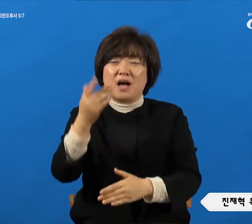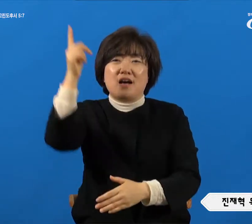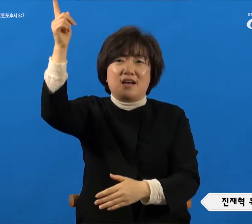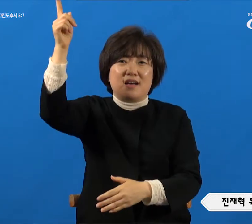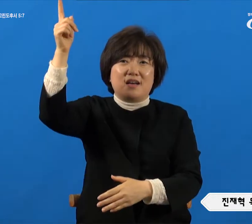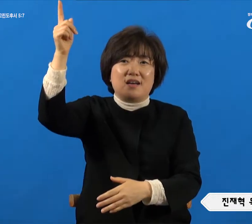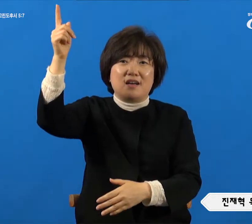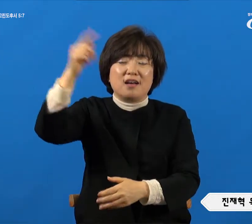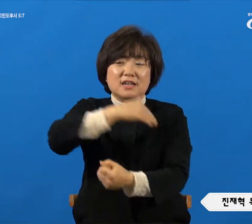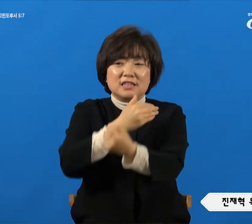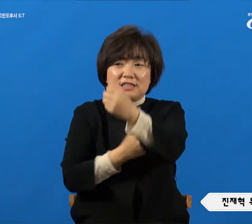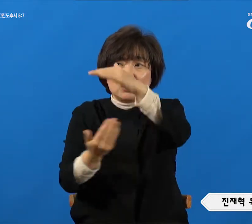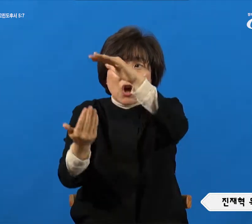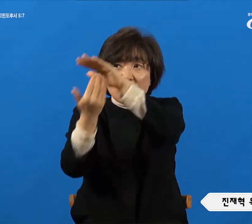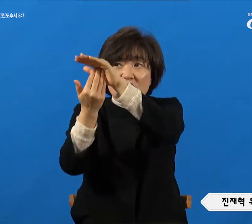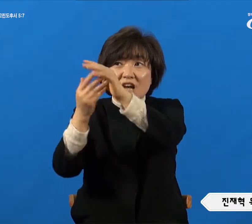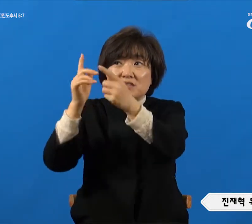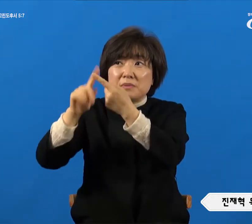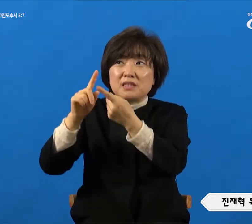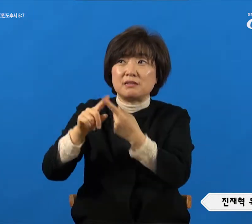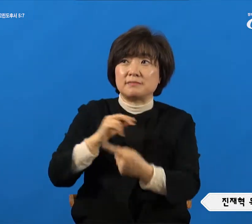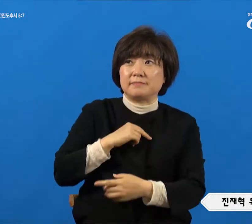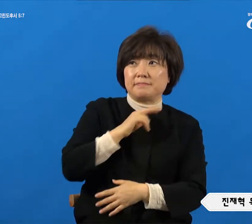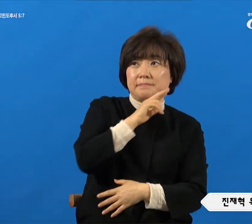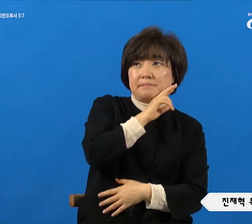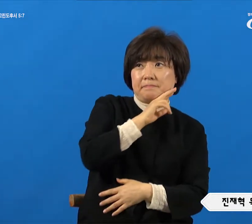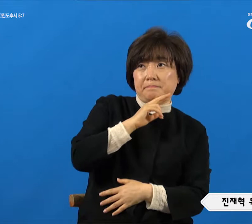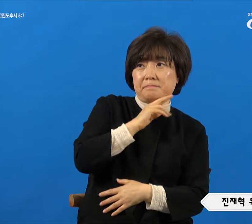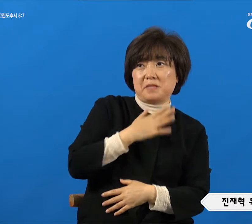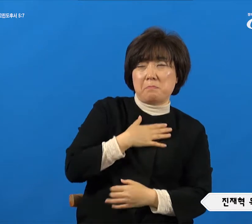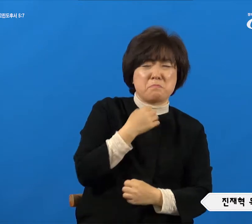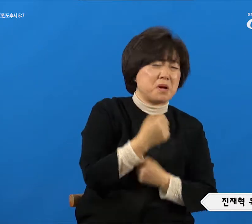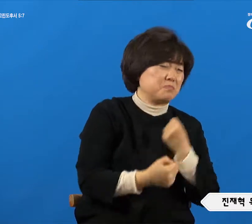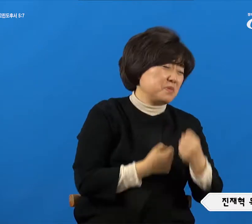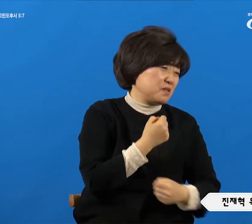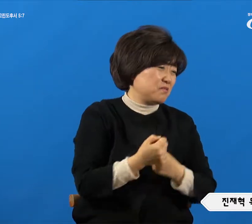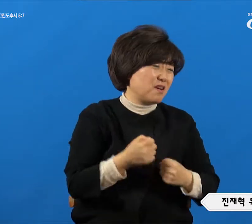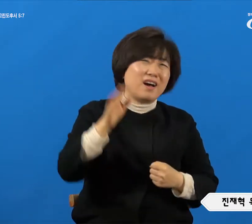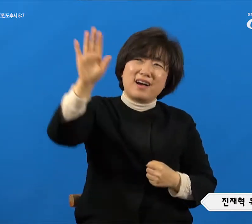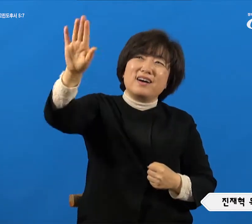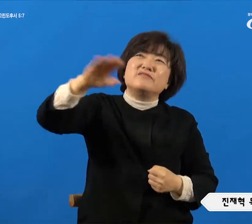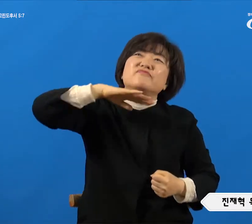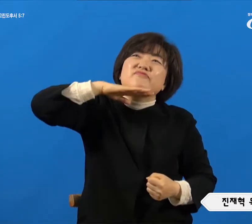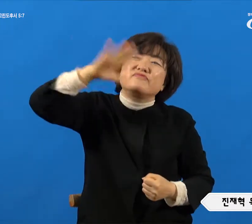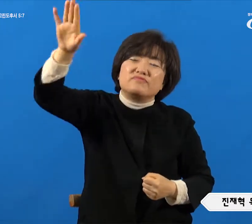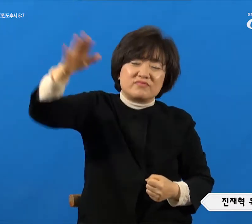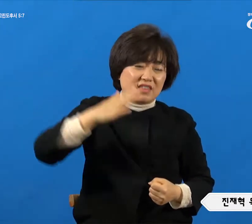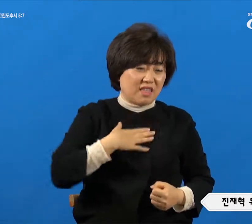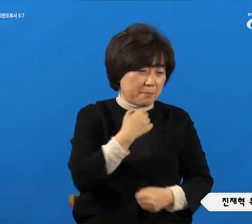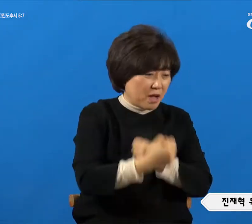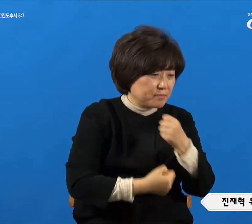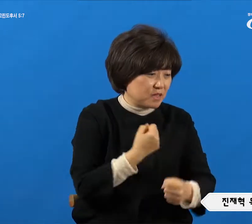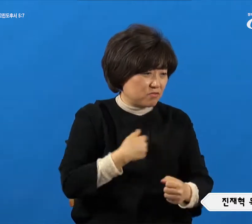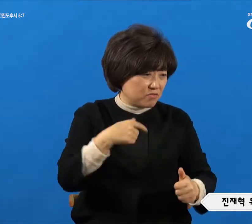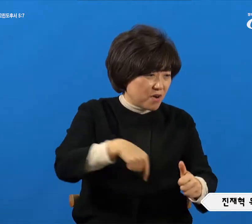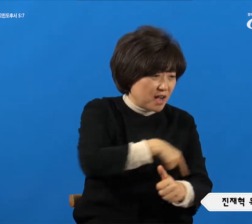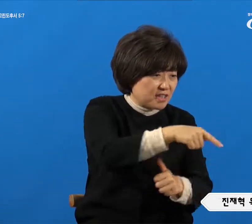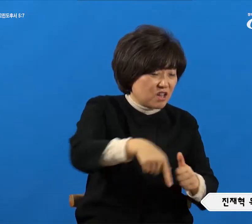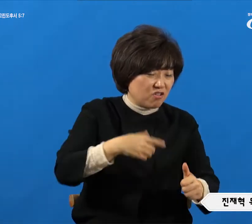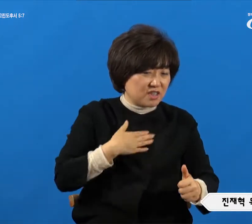그런데 그 전능하심을 제한합니다. 내가 결정합니다. 환경이 결정합니다. 상황이